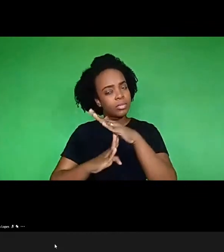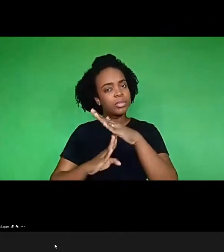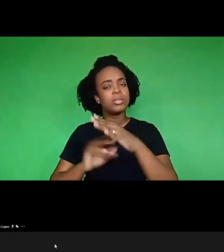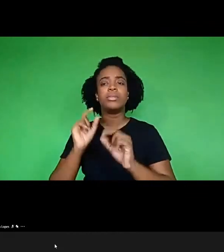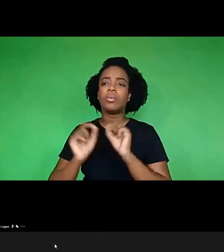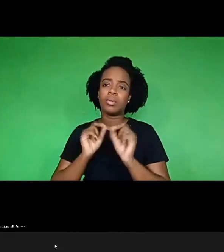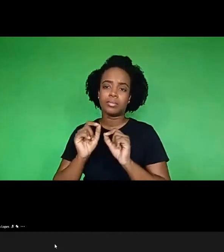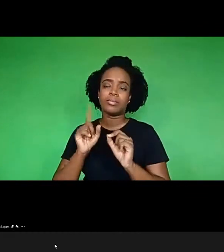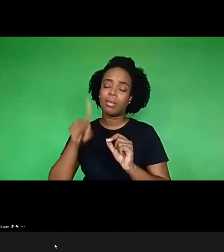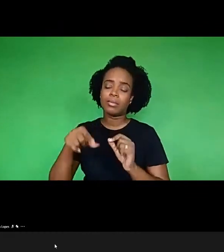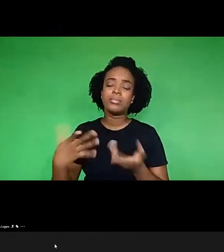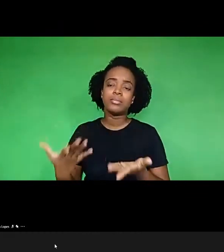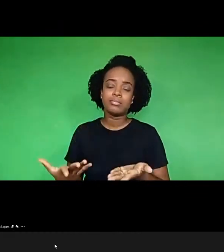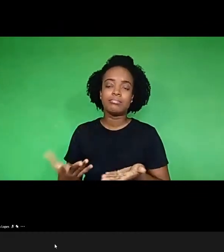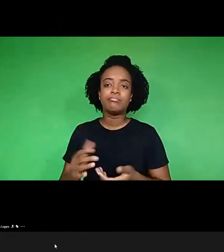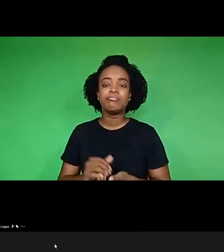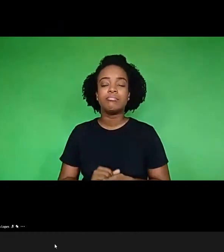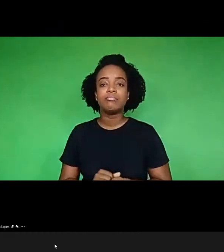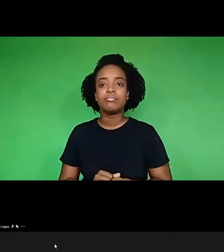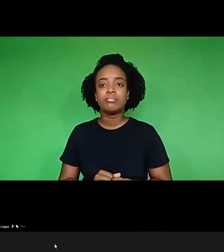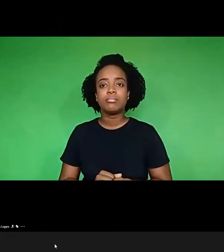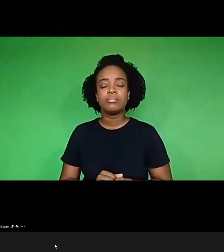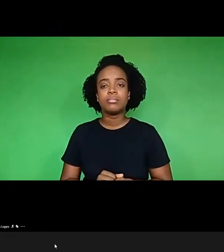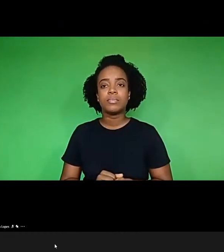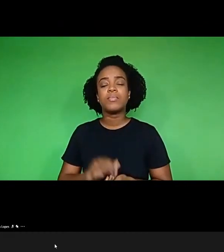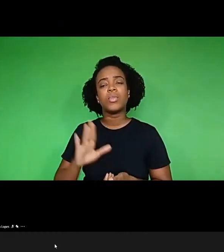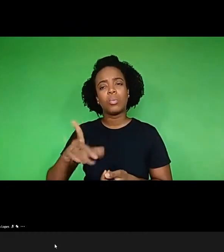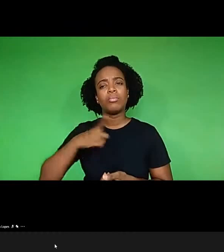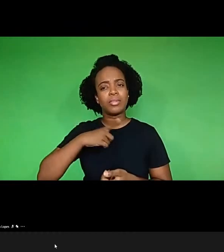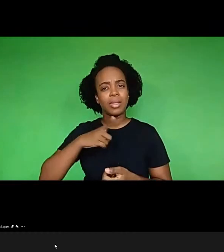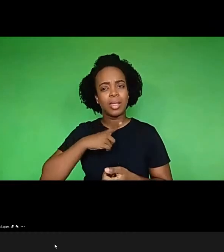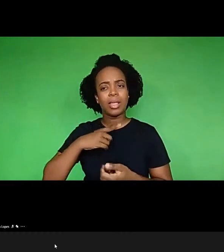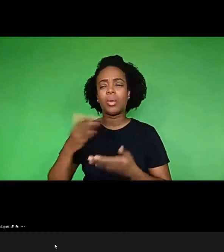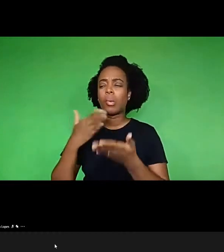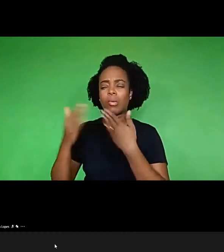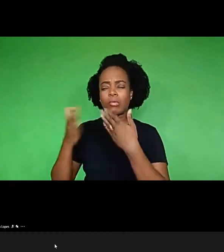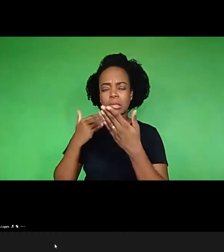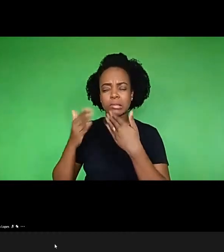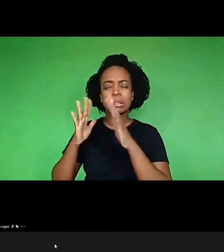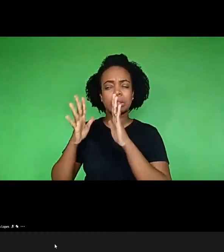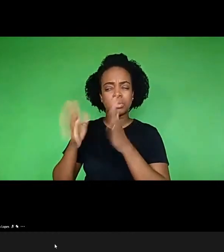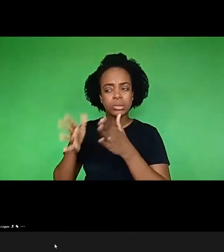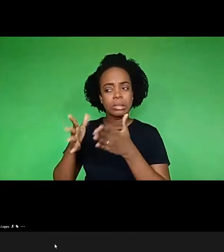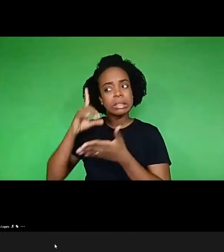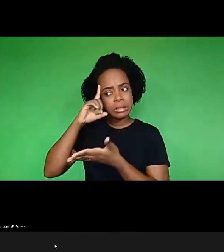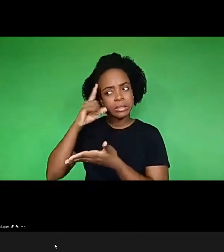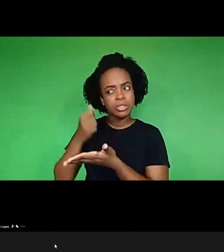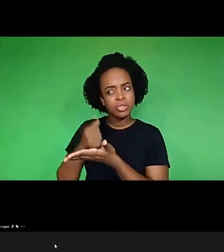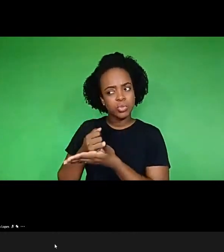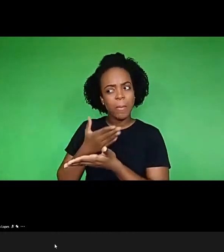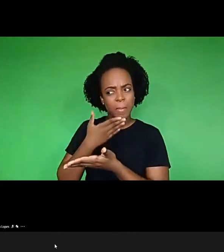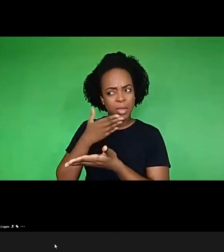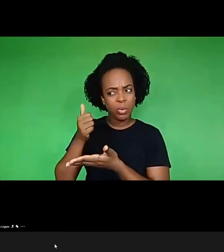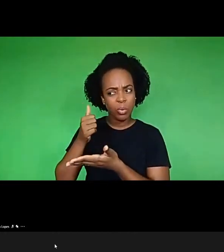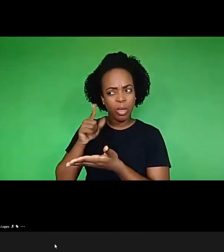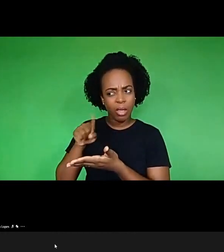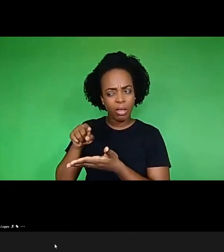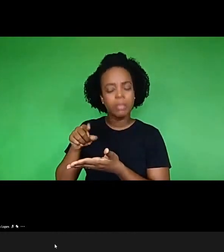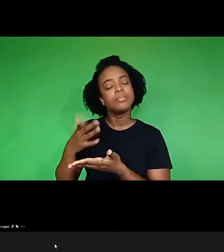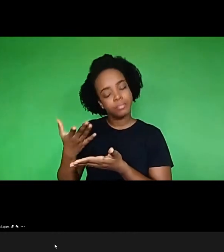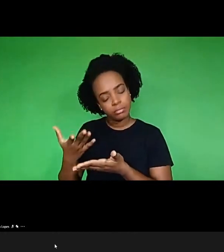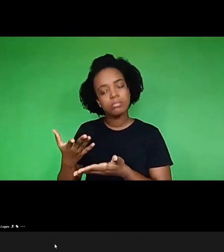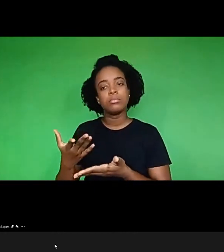assim foi discutido e achou-se melhor fazer nessa quantidade. E no caso do